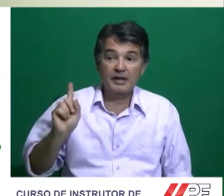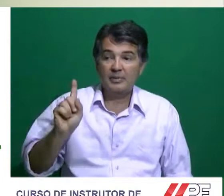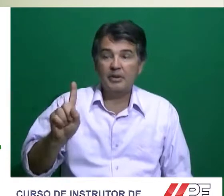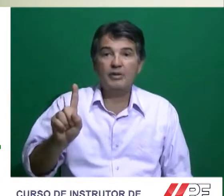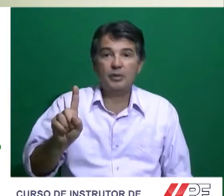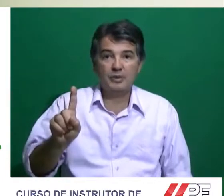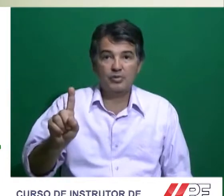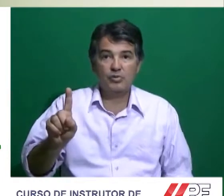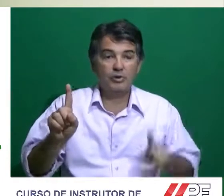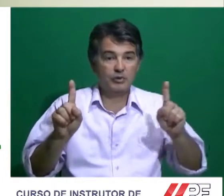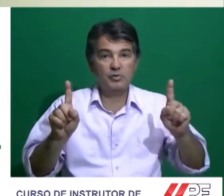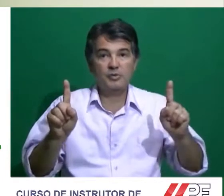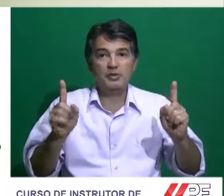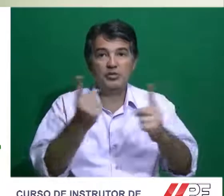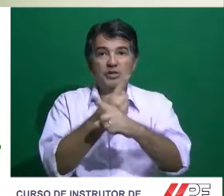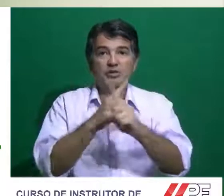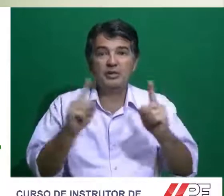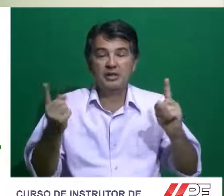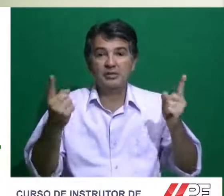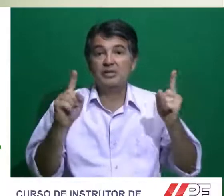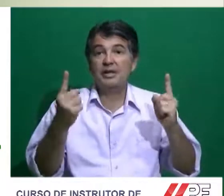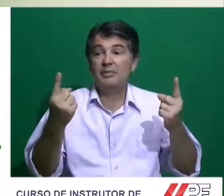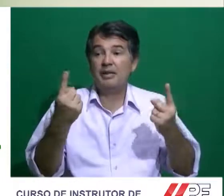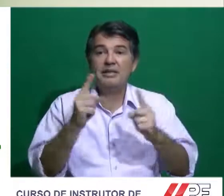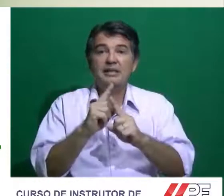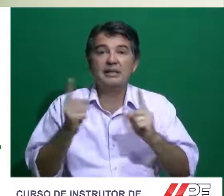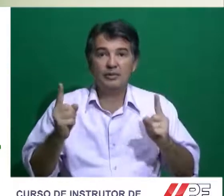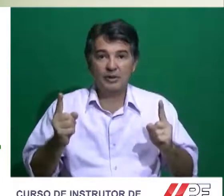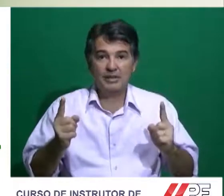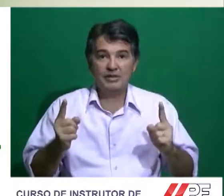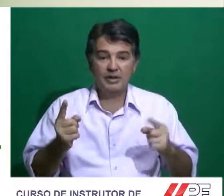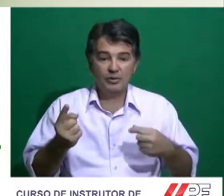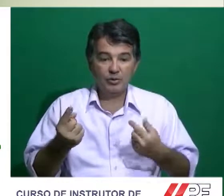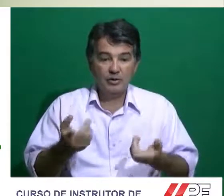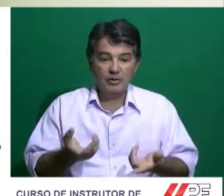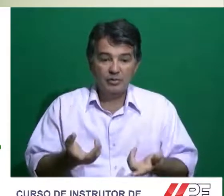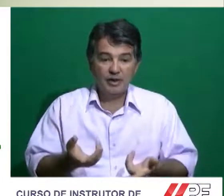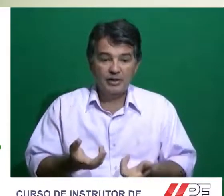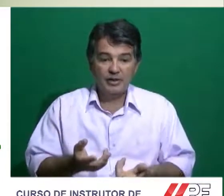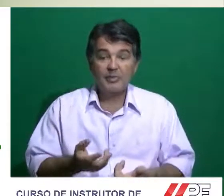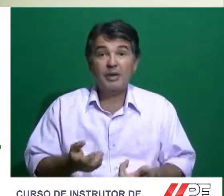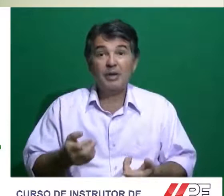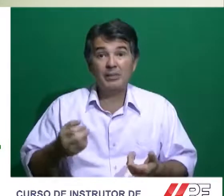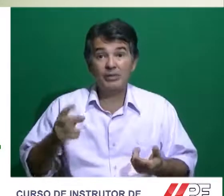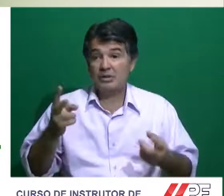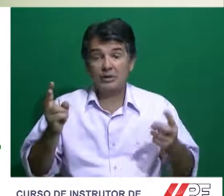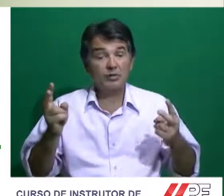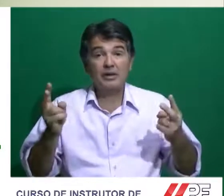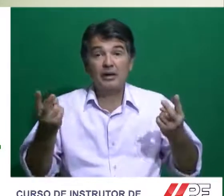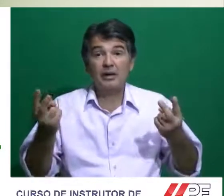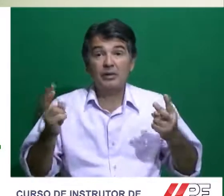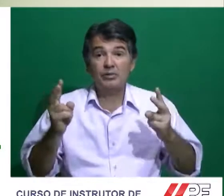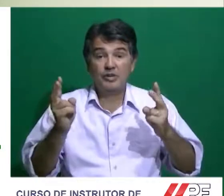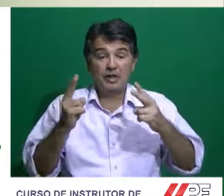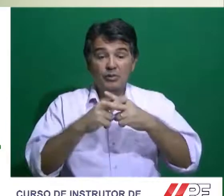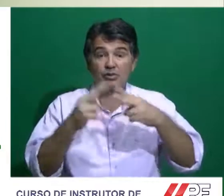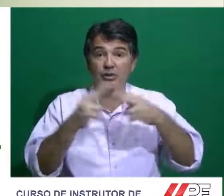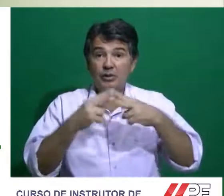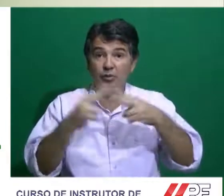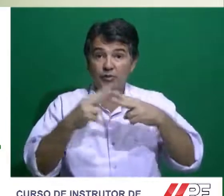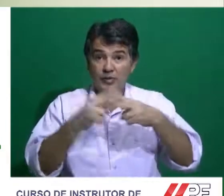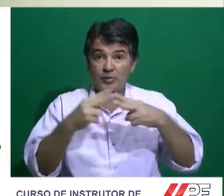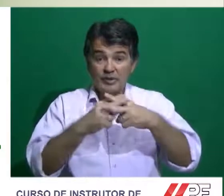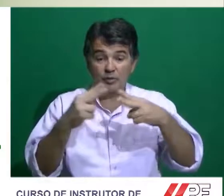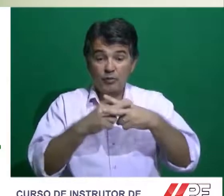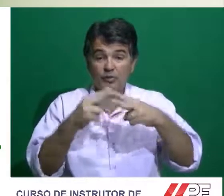E aqui também, uma pessoa, duas pessoas. Então você está representando o classificador, no caso aqui, para membros. Então, o sinal